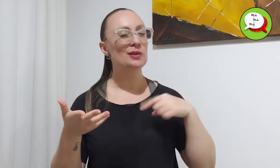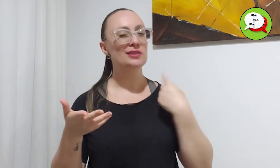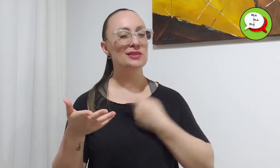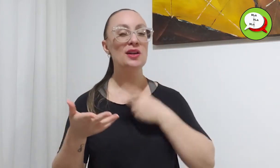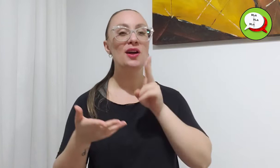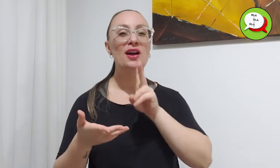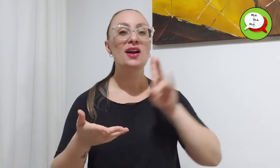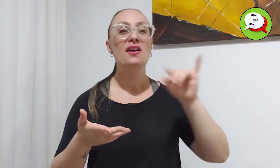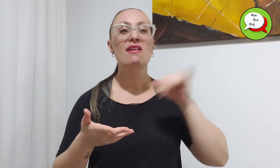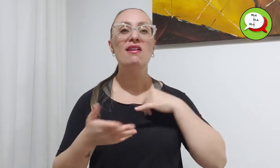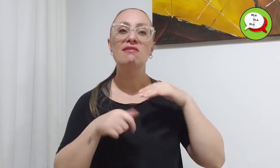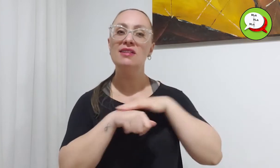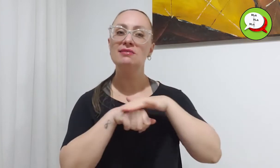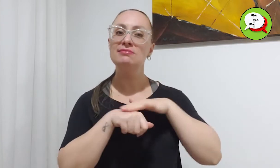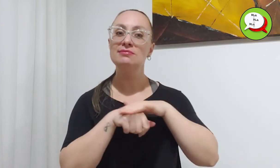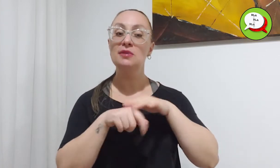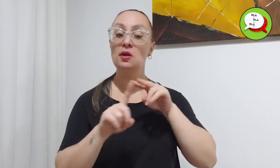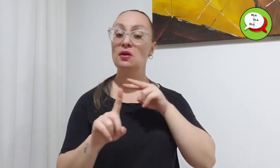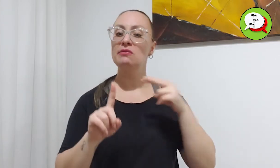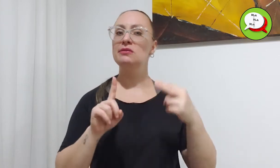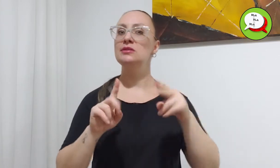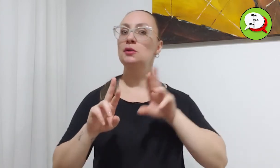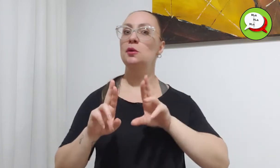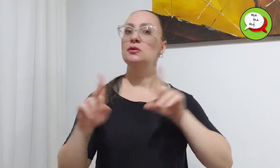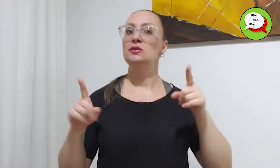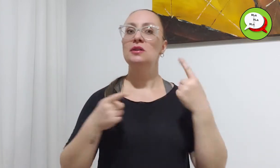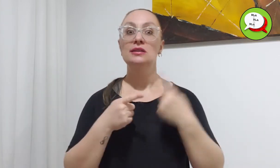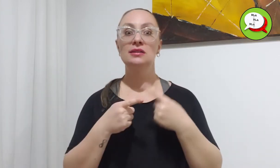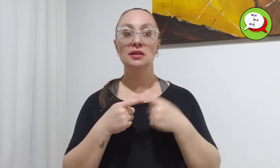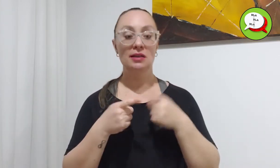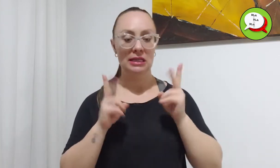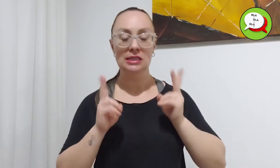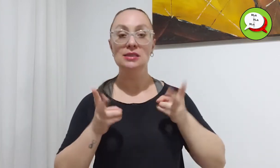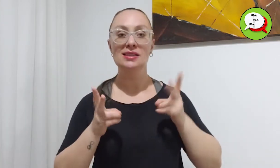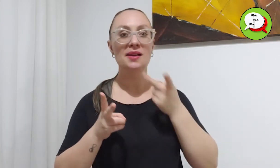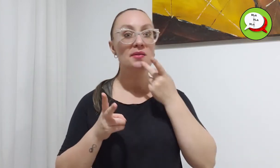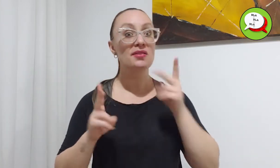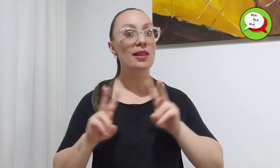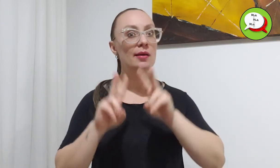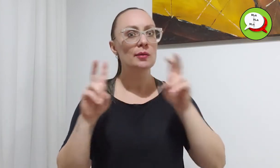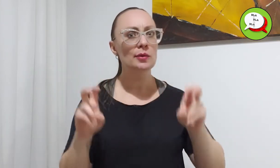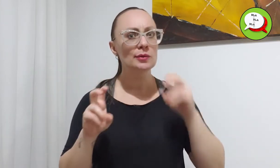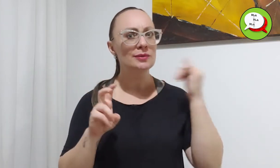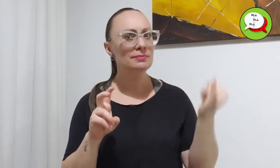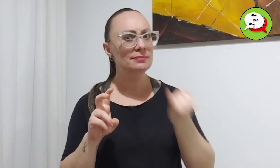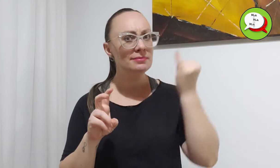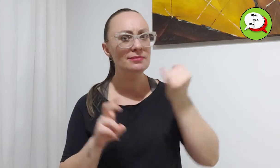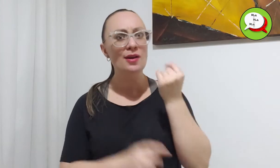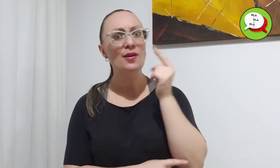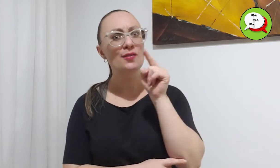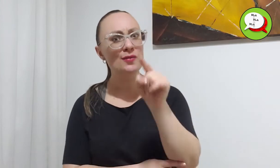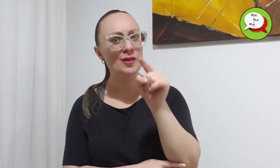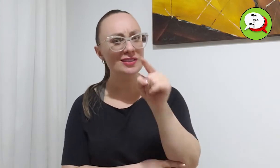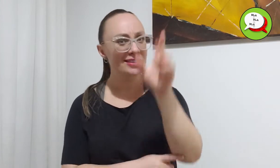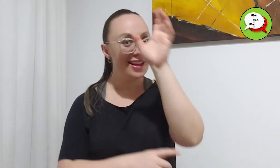nós falaremos sobre uma visão diferente, pois sempre falamos da importância de você aprender